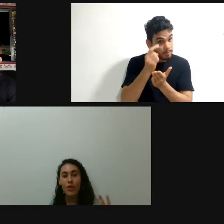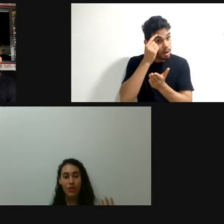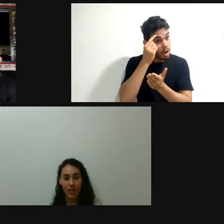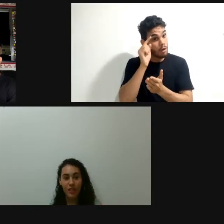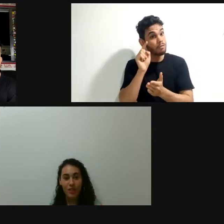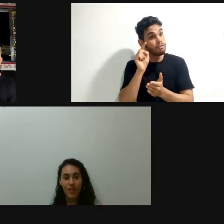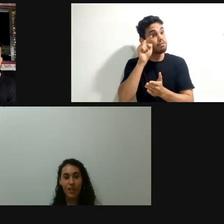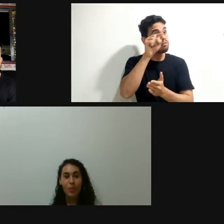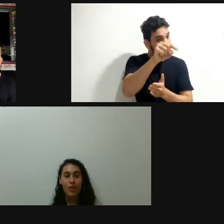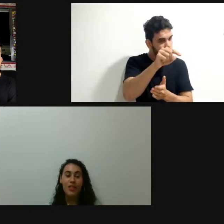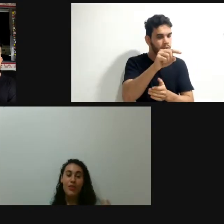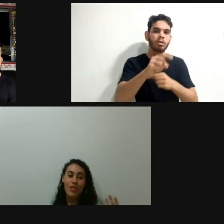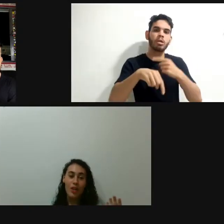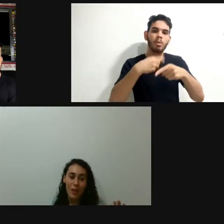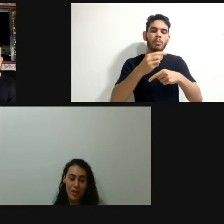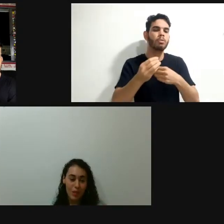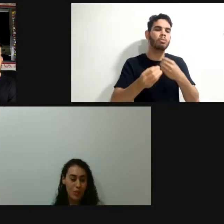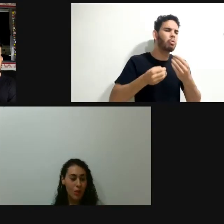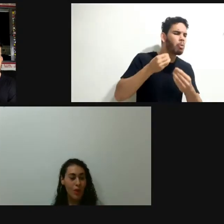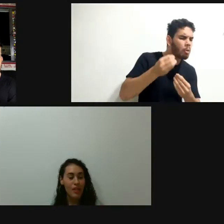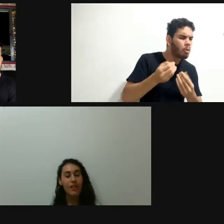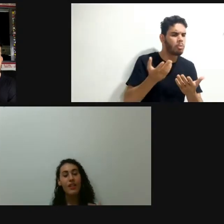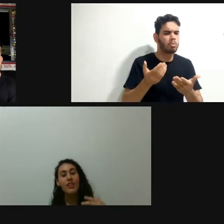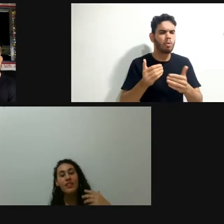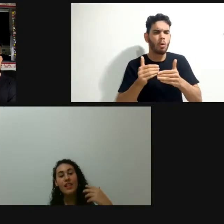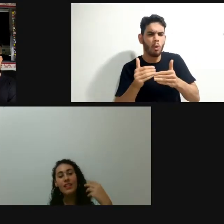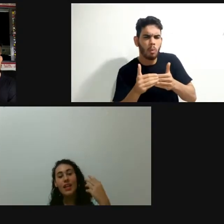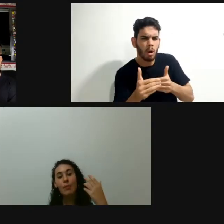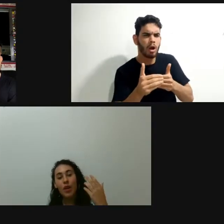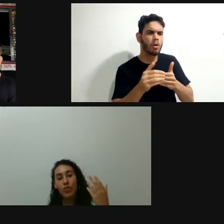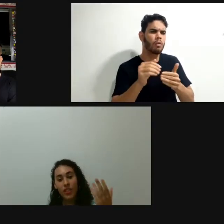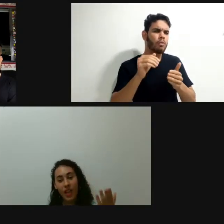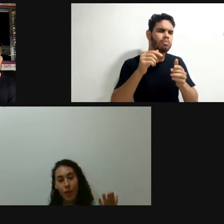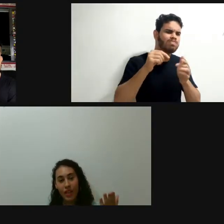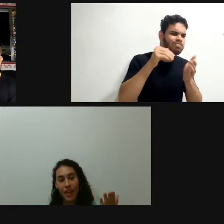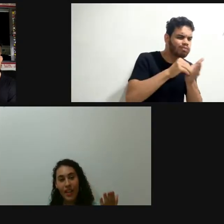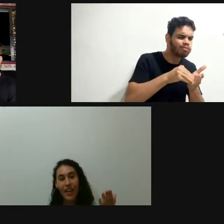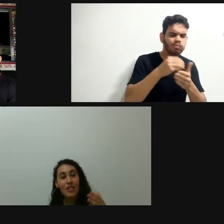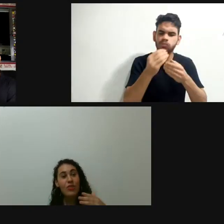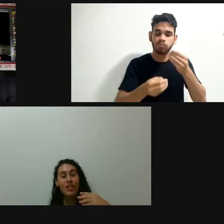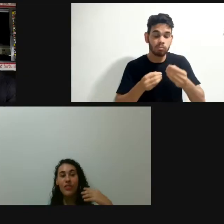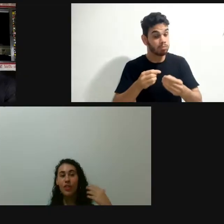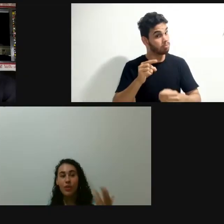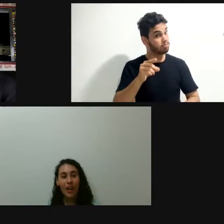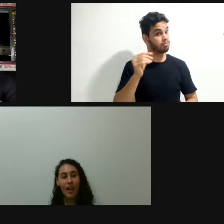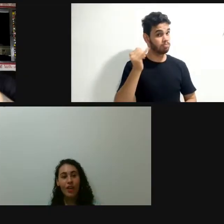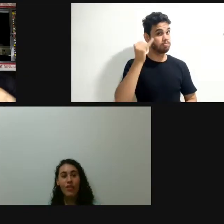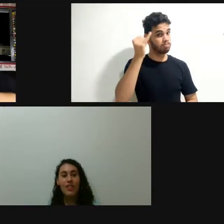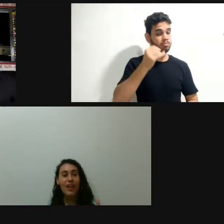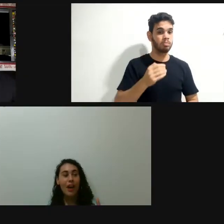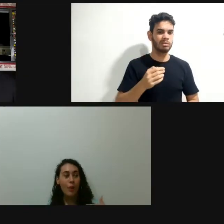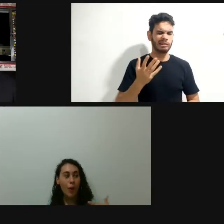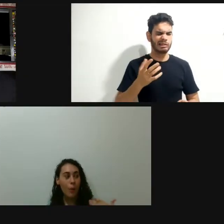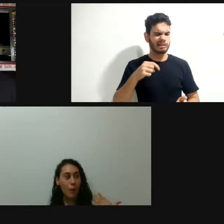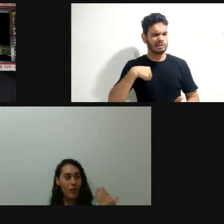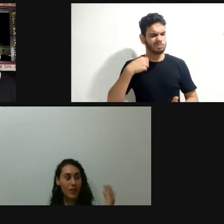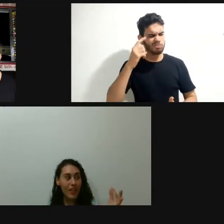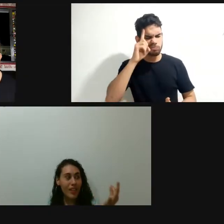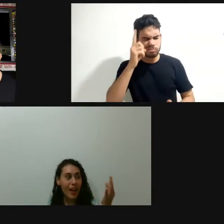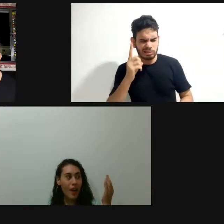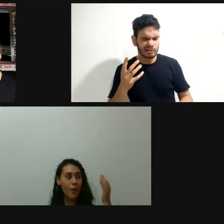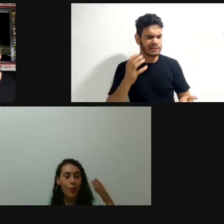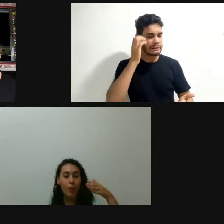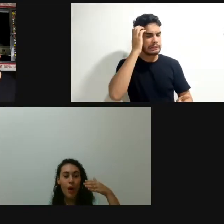um meio e fim. Porque se você começa uma história sem saber o final dela, isso vai dificultar. Você